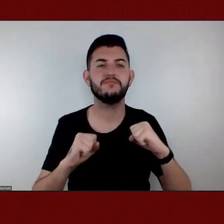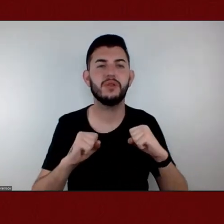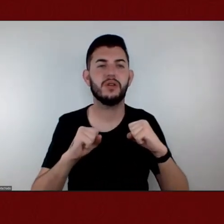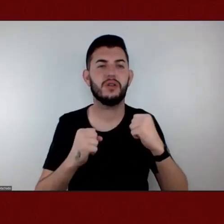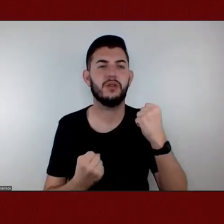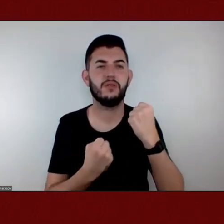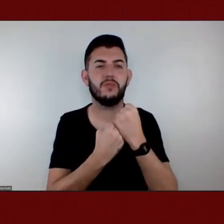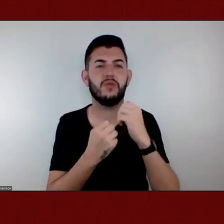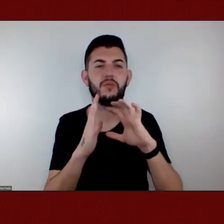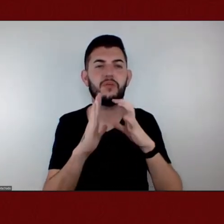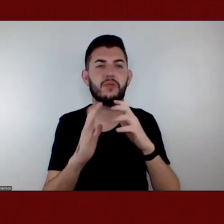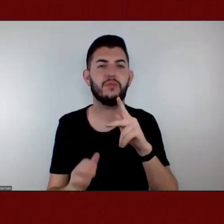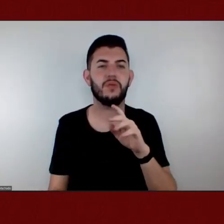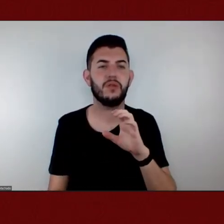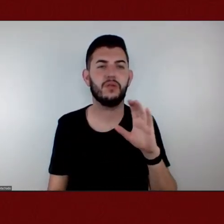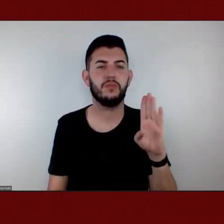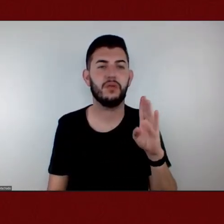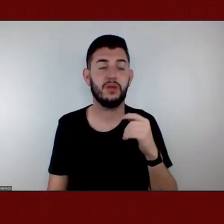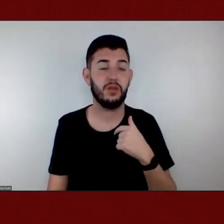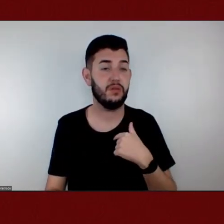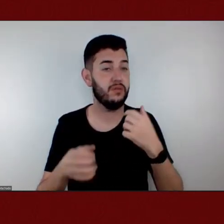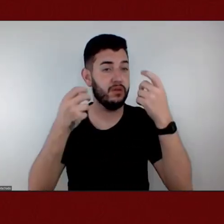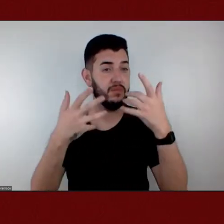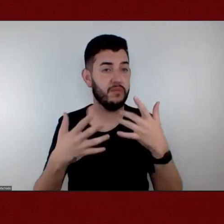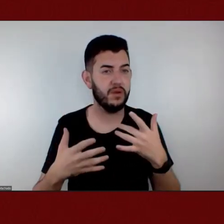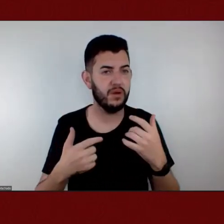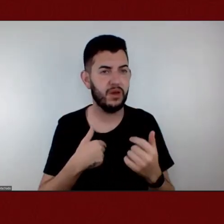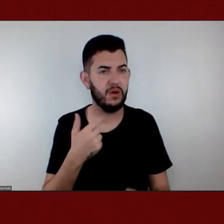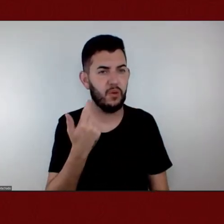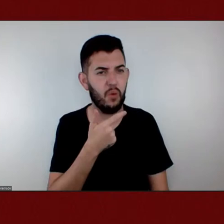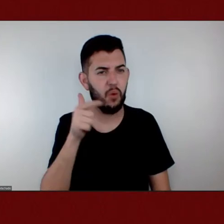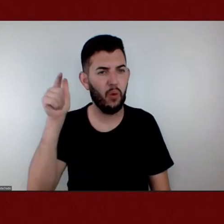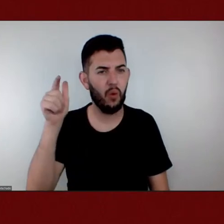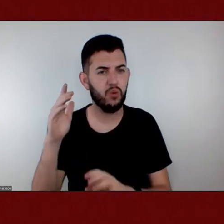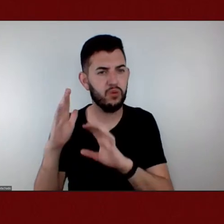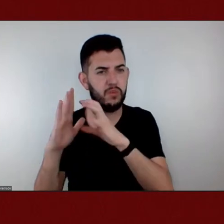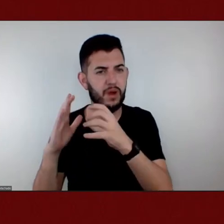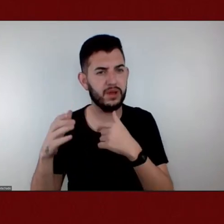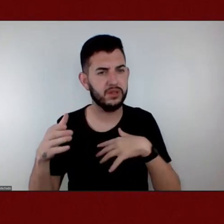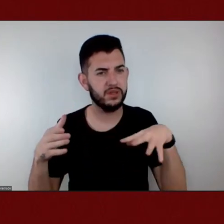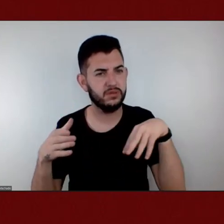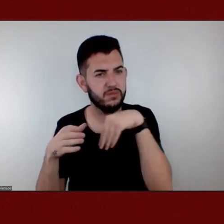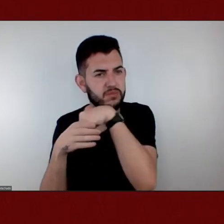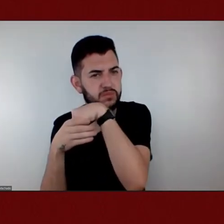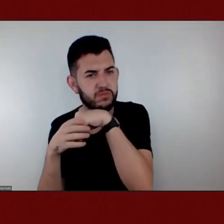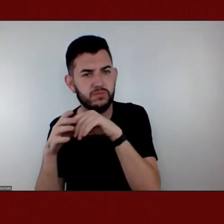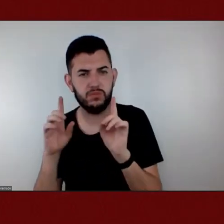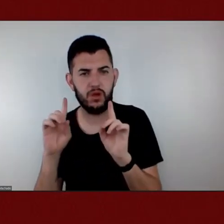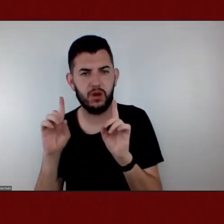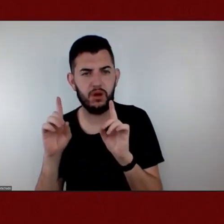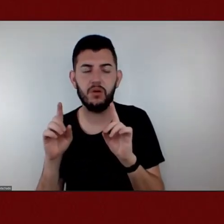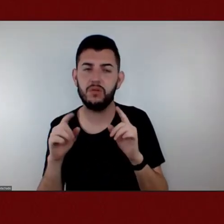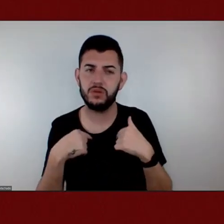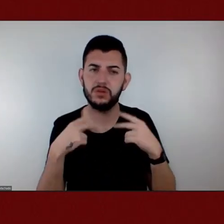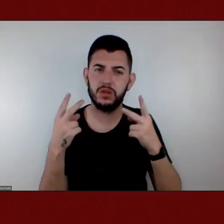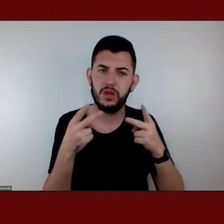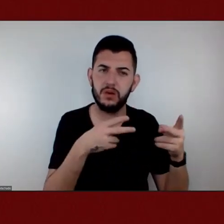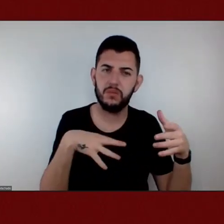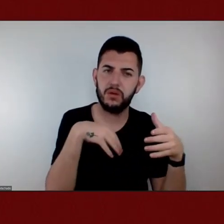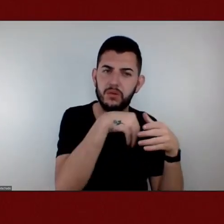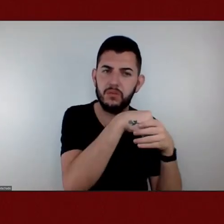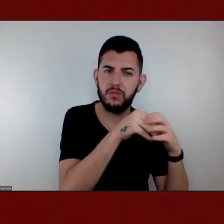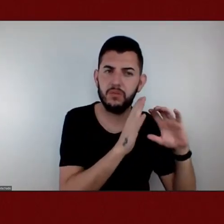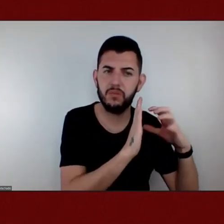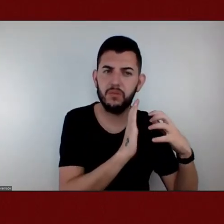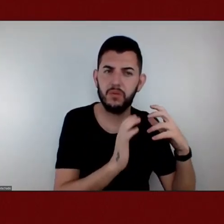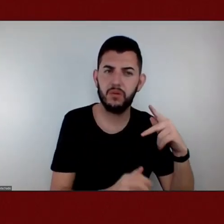fui de um outro partido que não o PCB. Mesmo quando atuando em